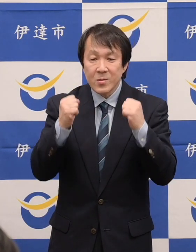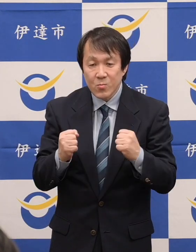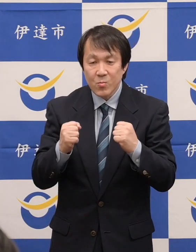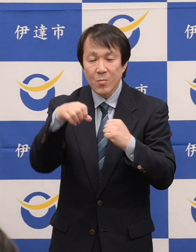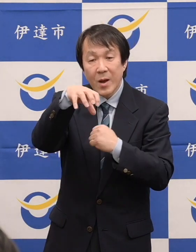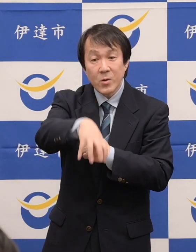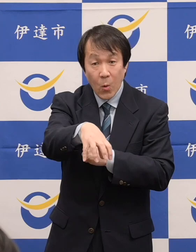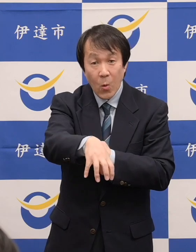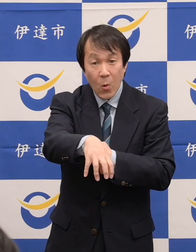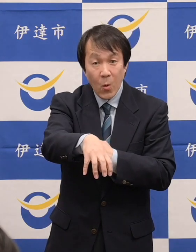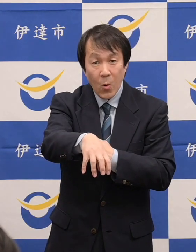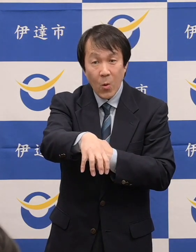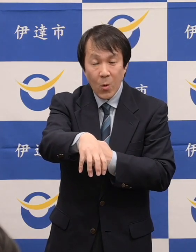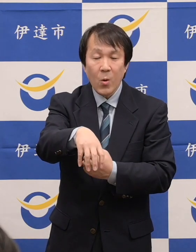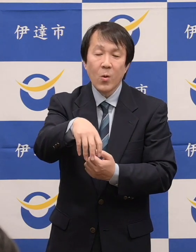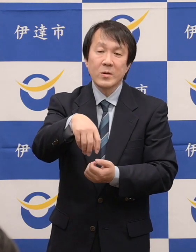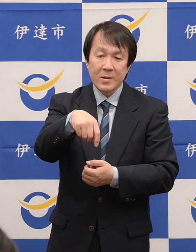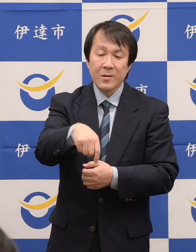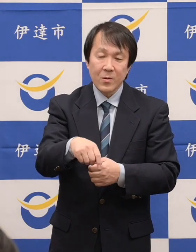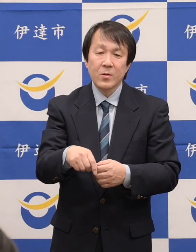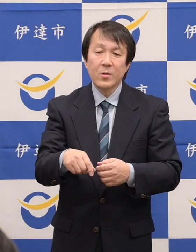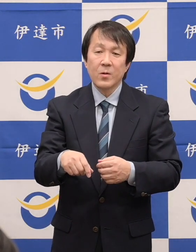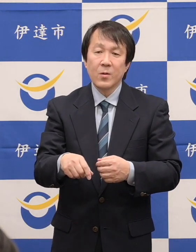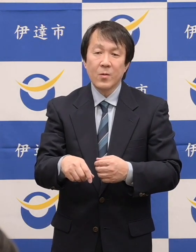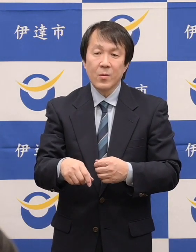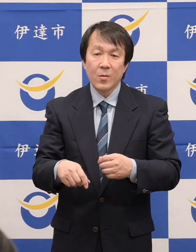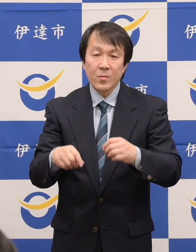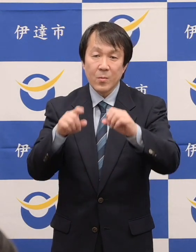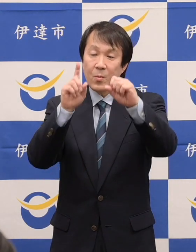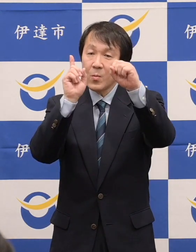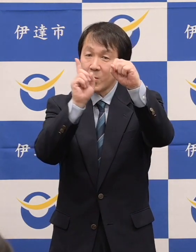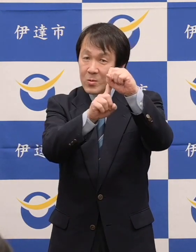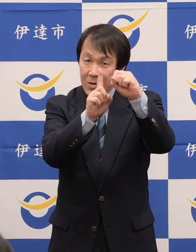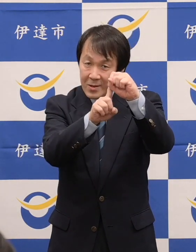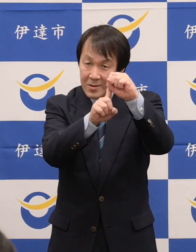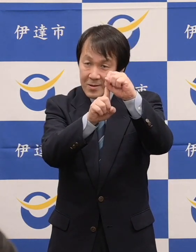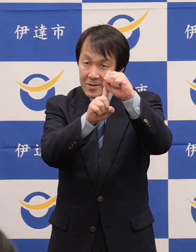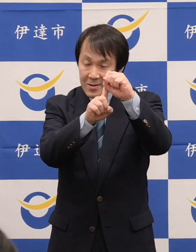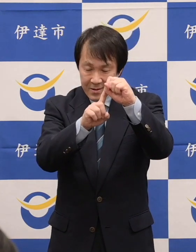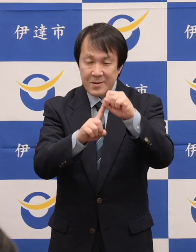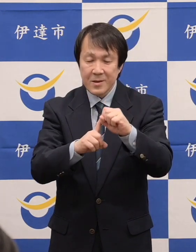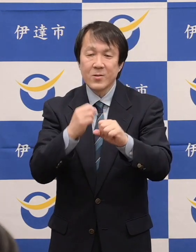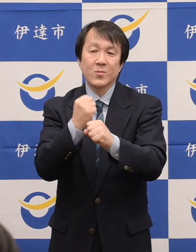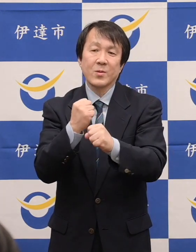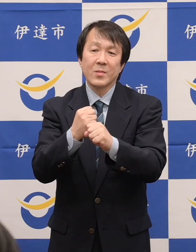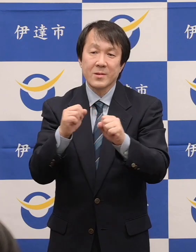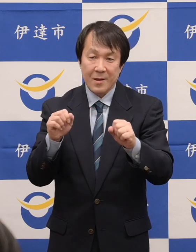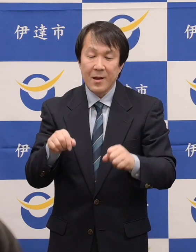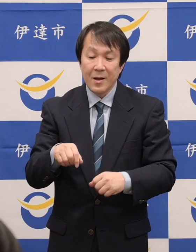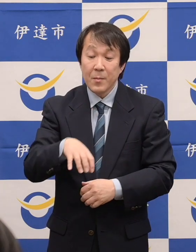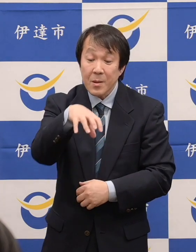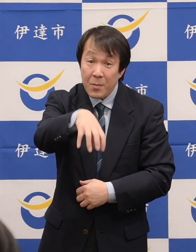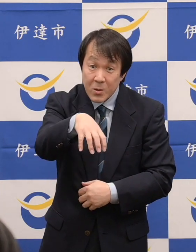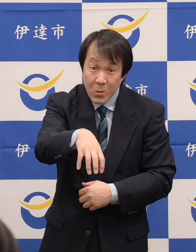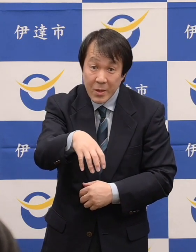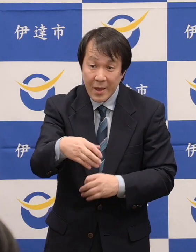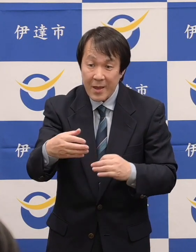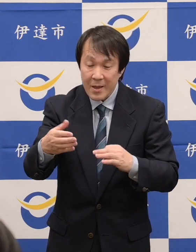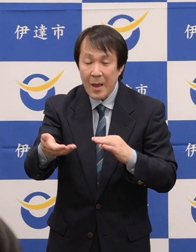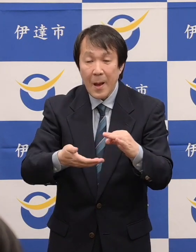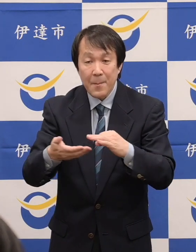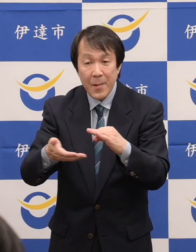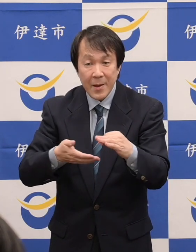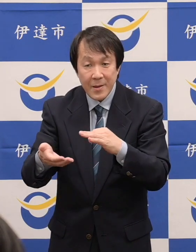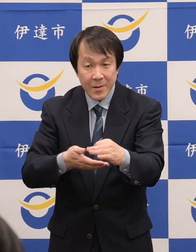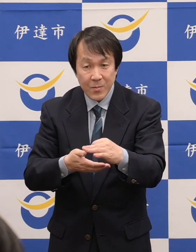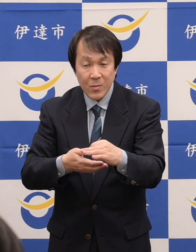図れる場所として、それをメインに作っております。またそこで物販等も行いますので、外部から来た方につきまして